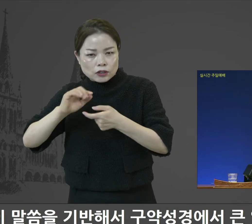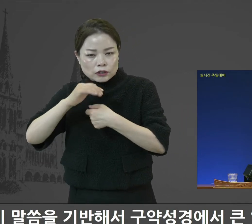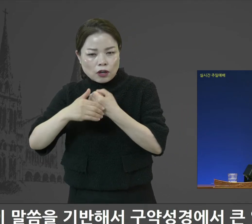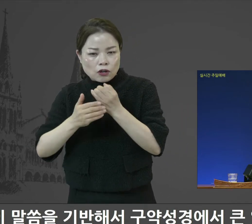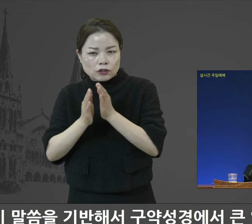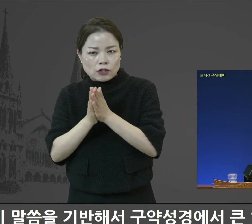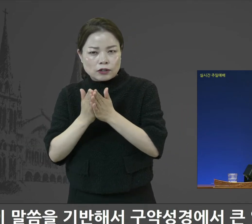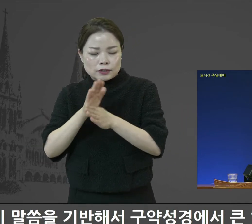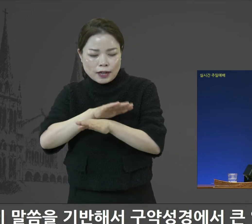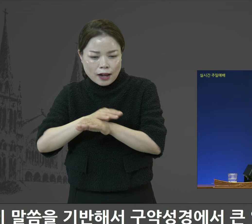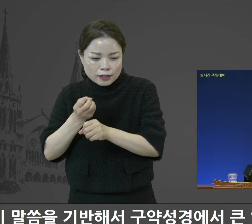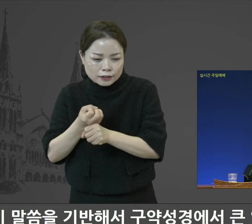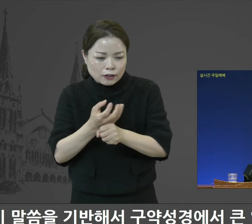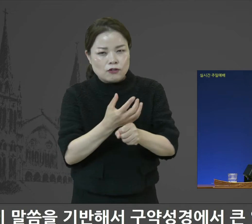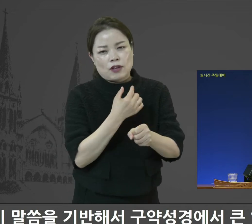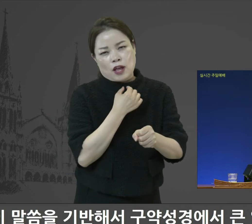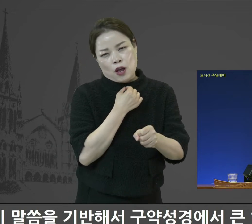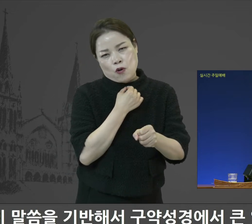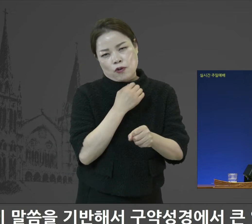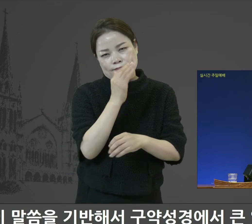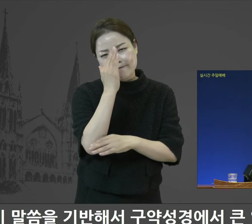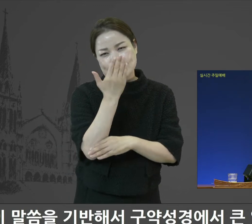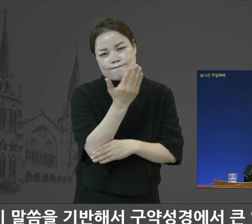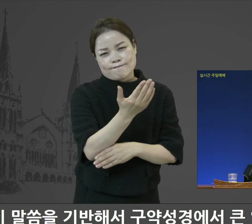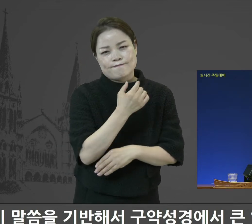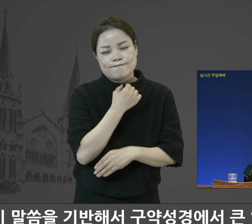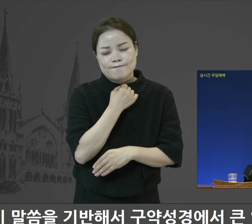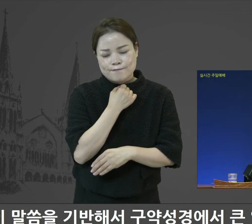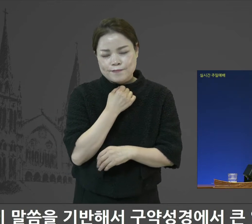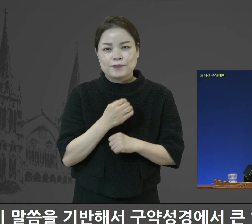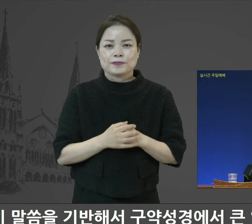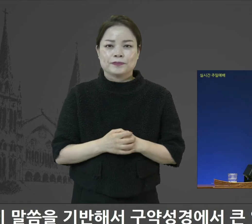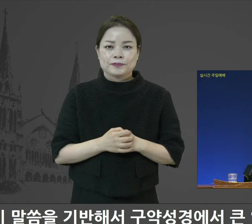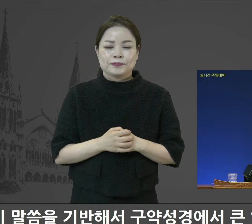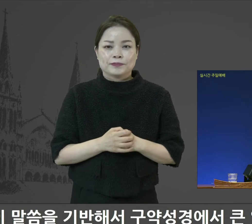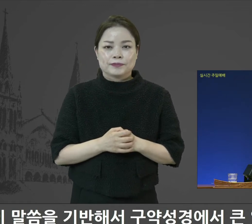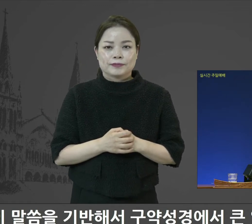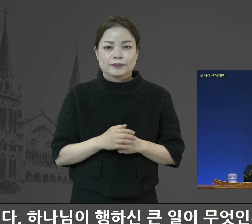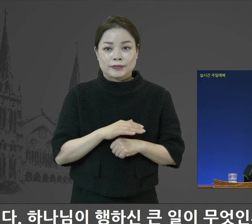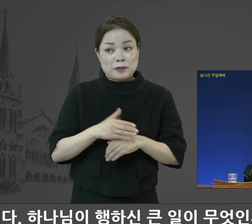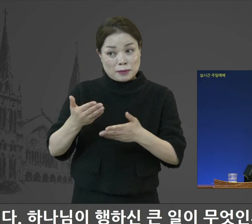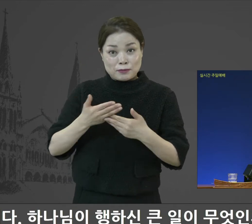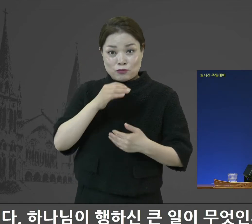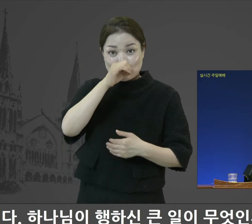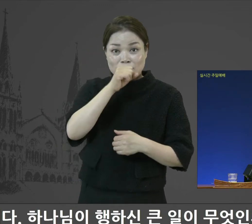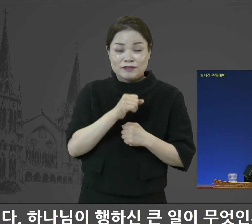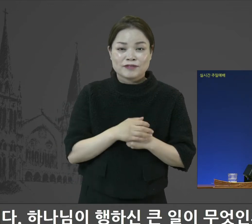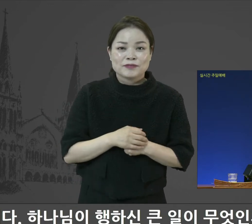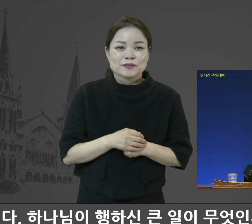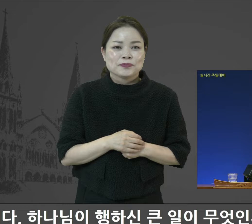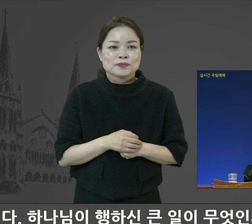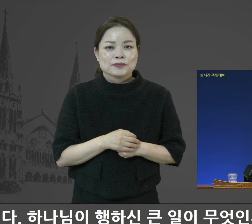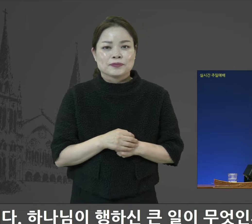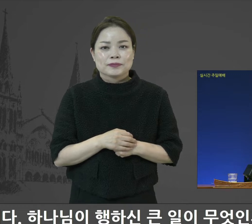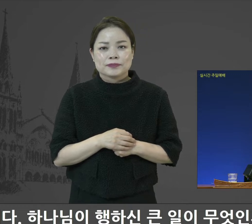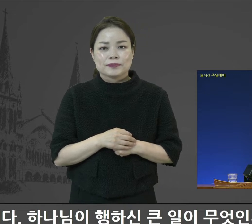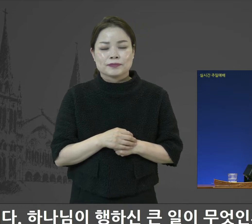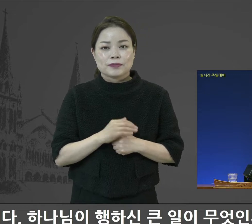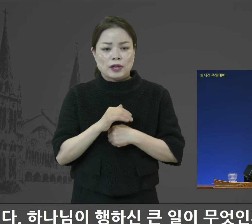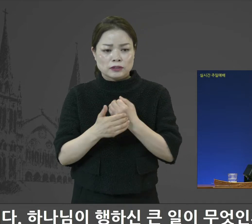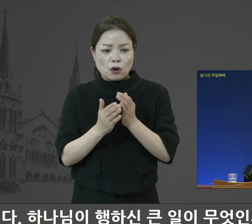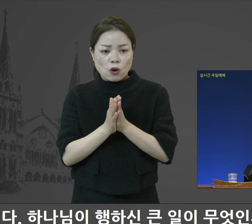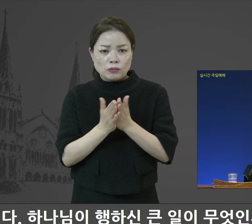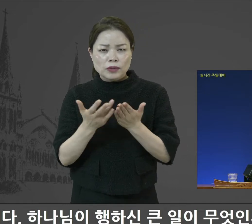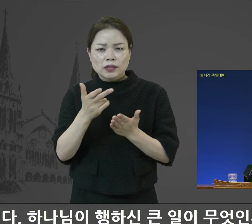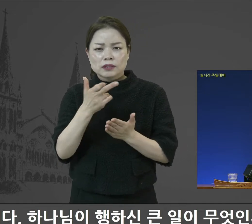전달하고 싶어요. 이 마음이 좀 여러분에게 전달되었으면 좋겠습니다. 근데 성경이